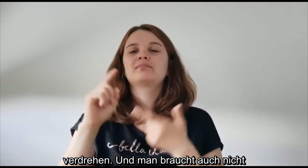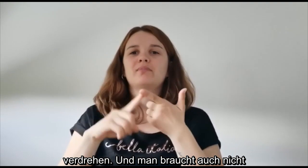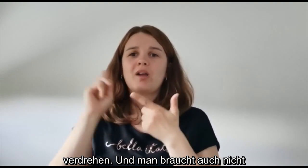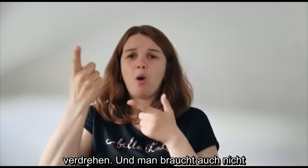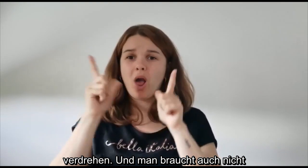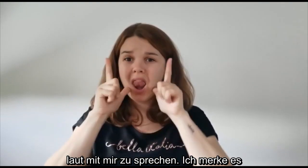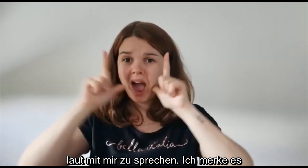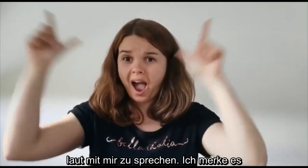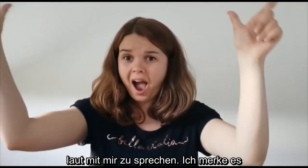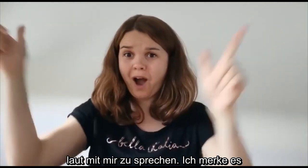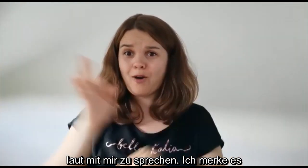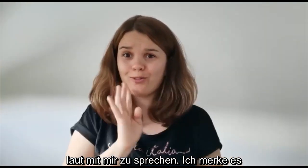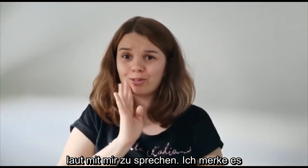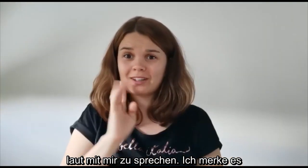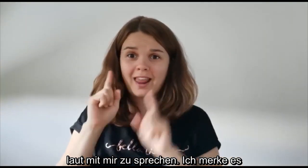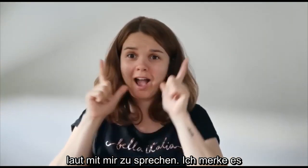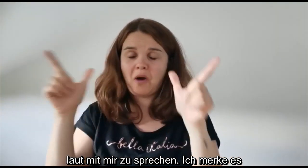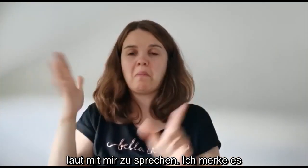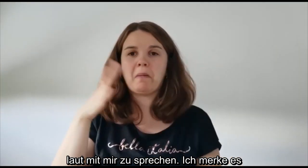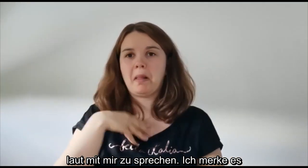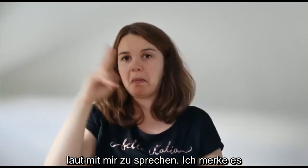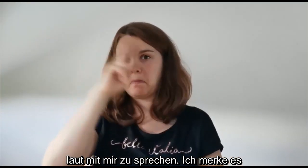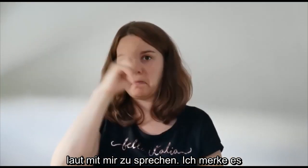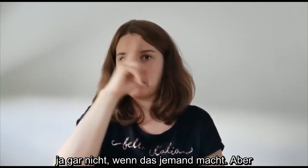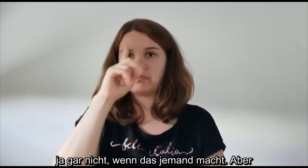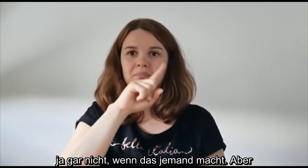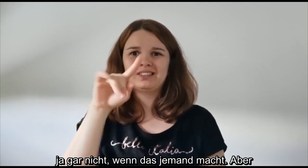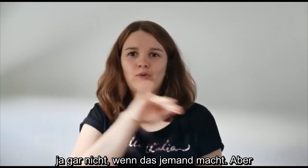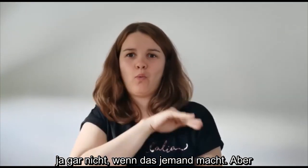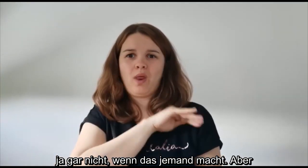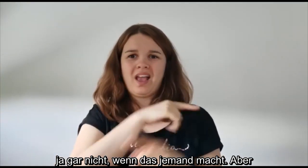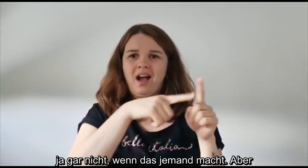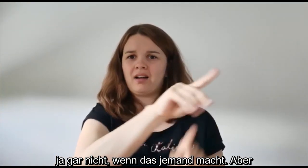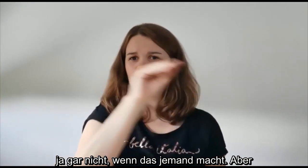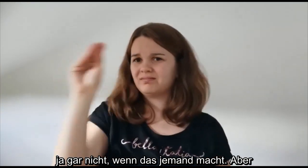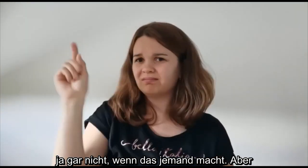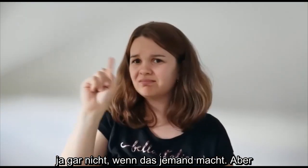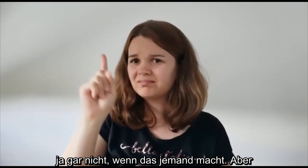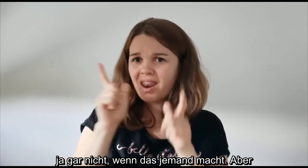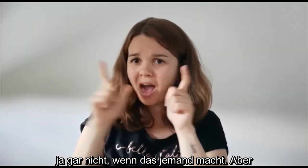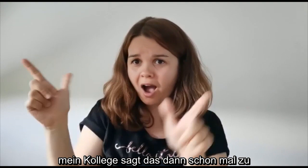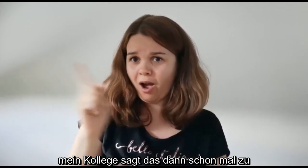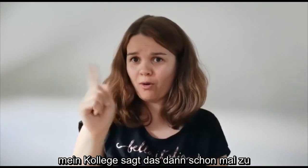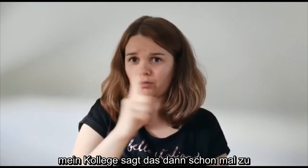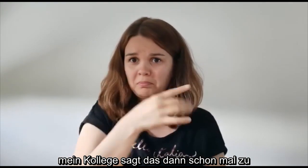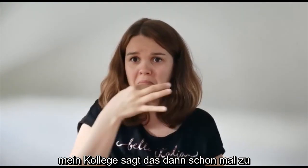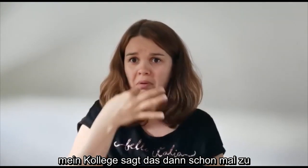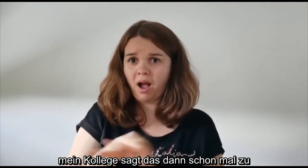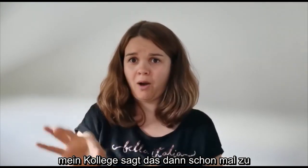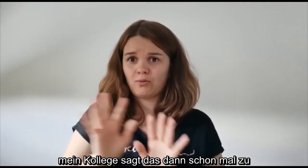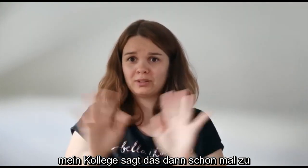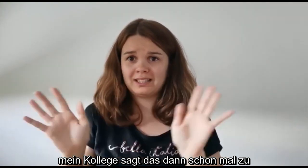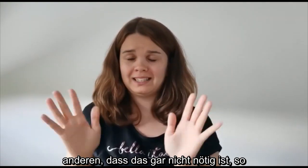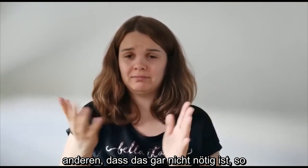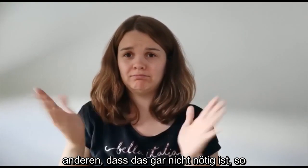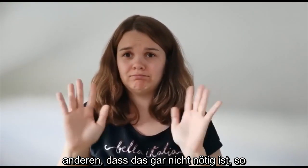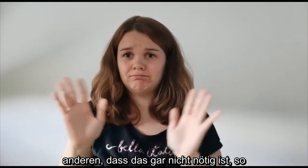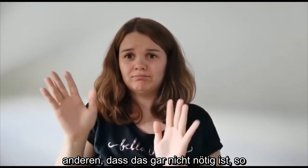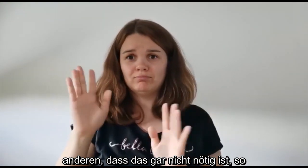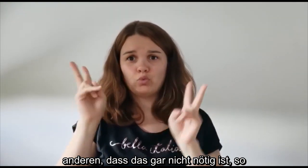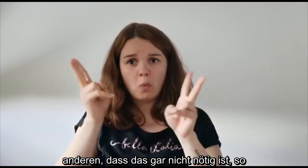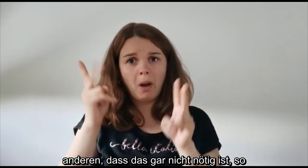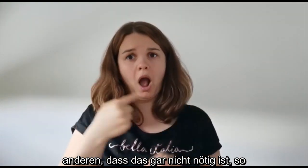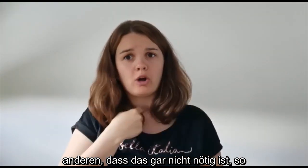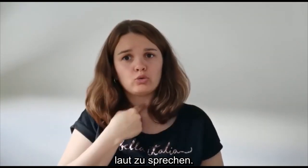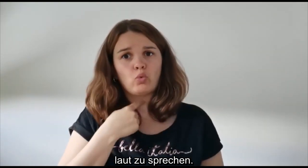Und man braucht auch nicht laut mit mir zu sprechen Ich merke das ja gar nicht, wenn das jemand macht Aber mein Kollege sagt das dann schon mal zu anderen